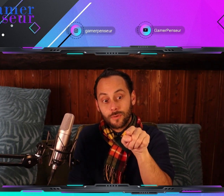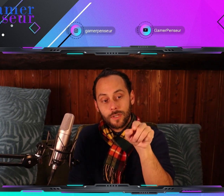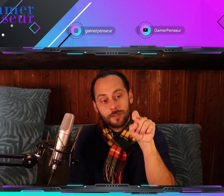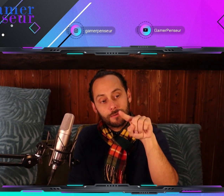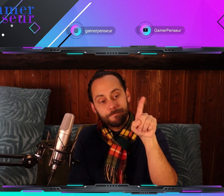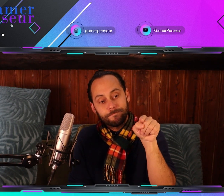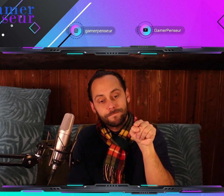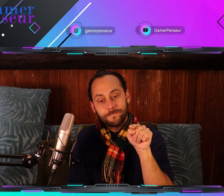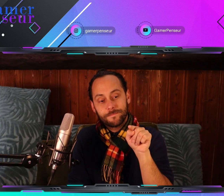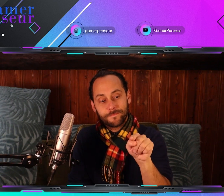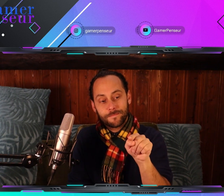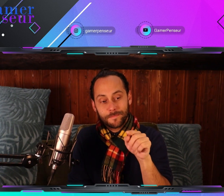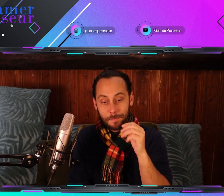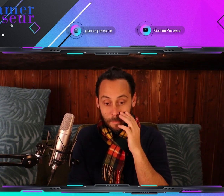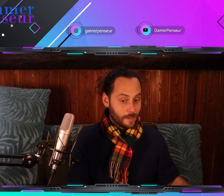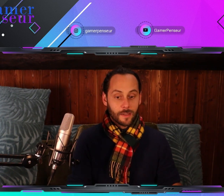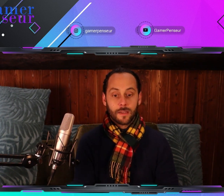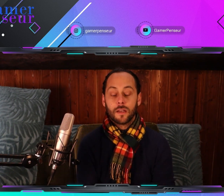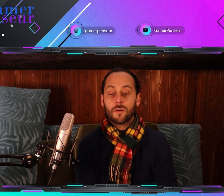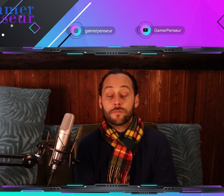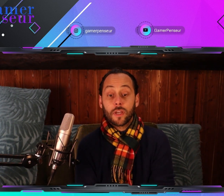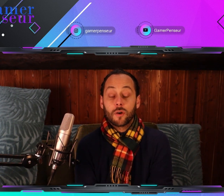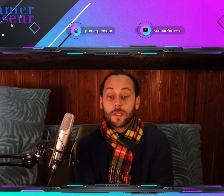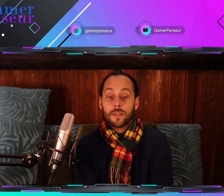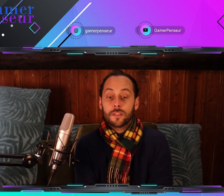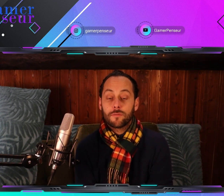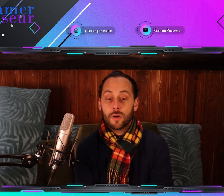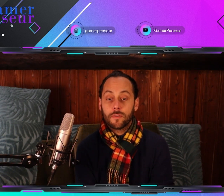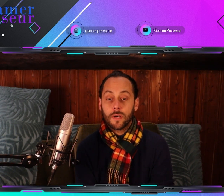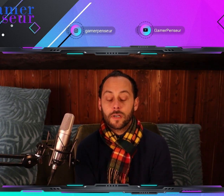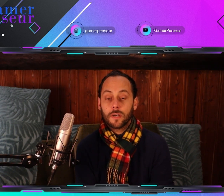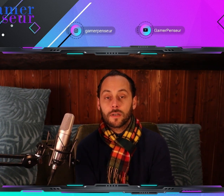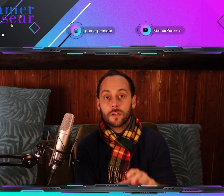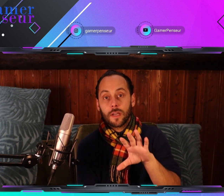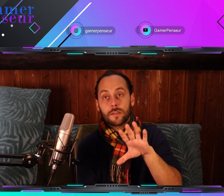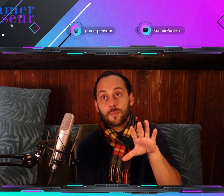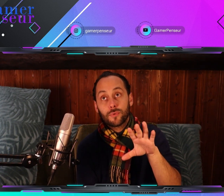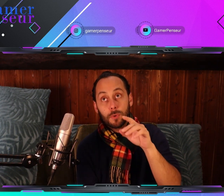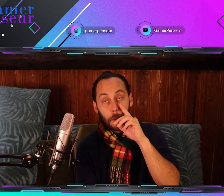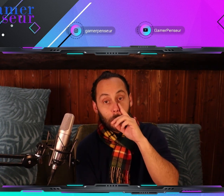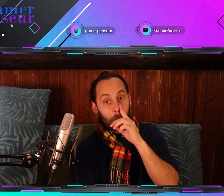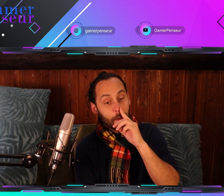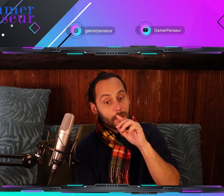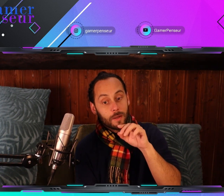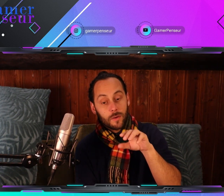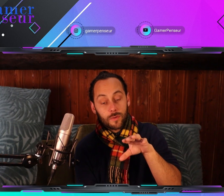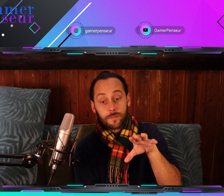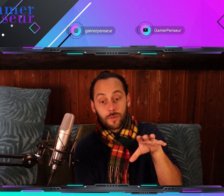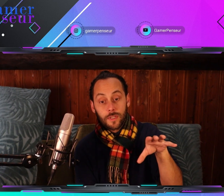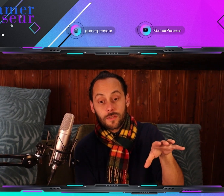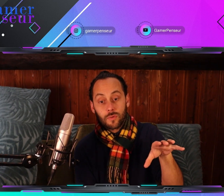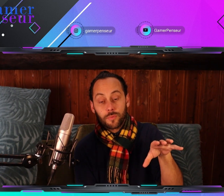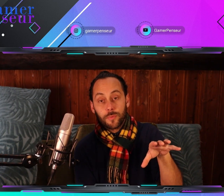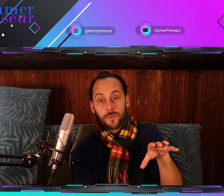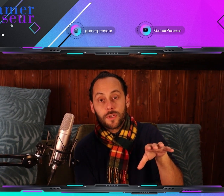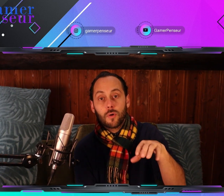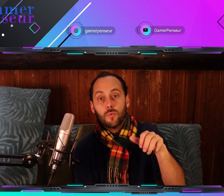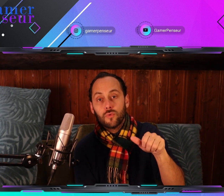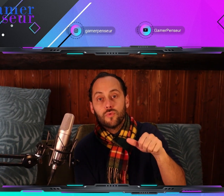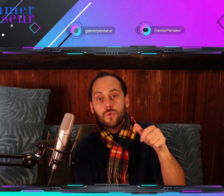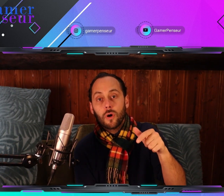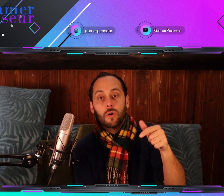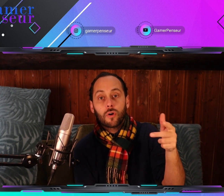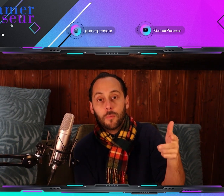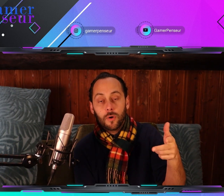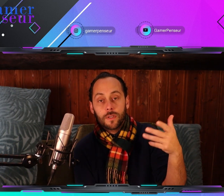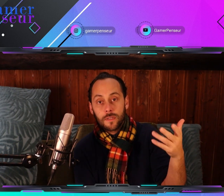En interrogation. On va faire comme la dernière fois, on va regarder un peu différentes questions qu'on peut poser, comme